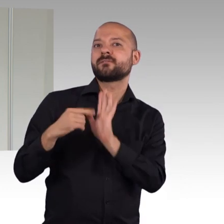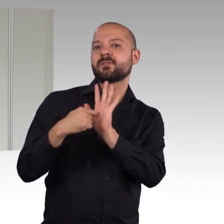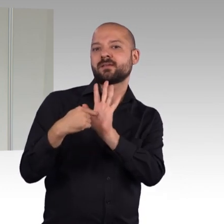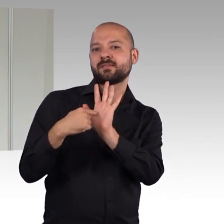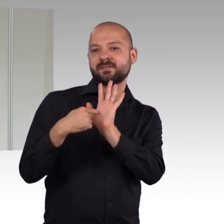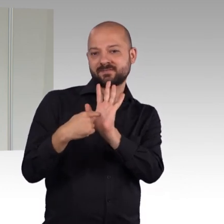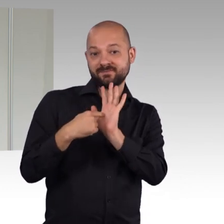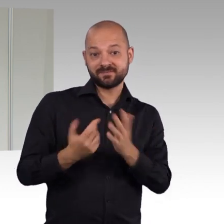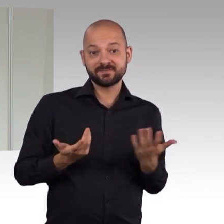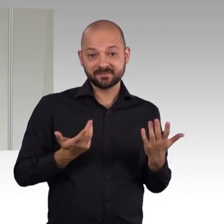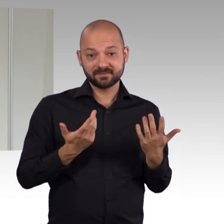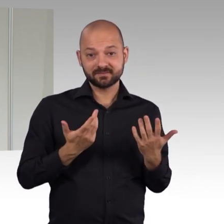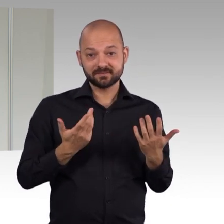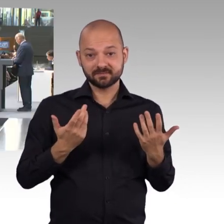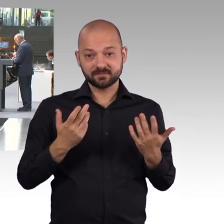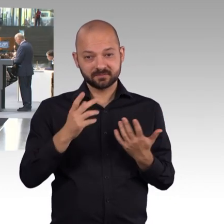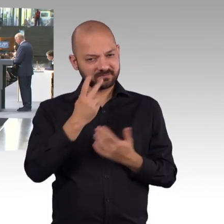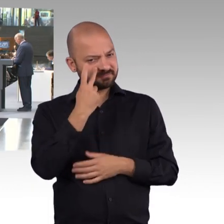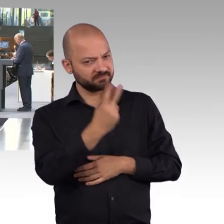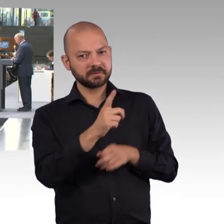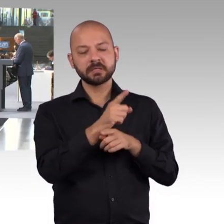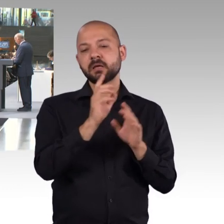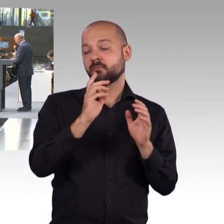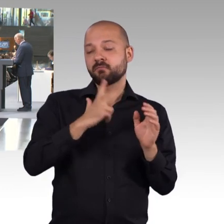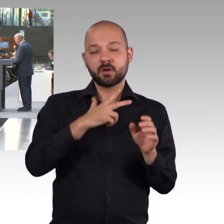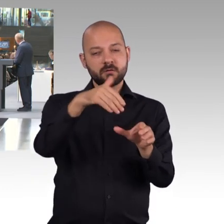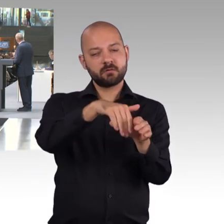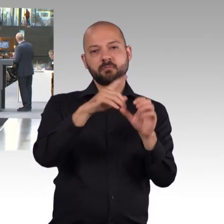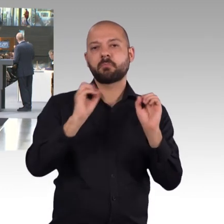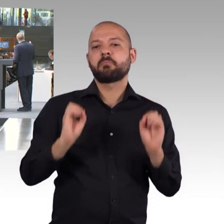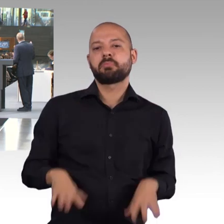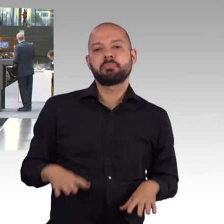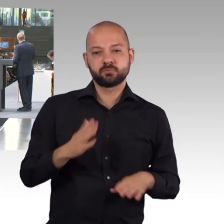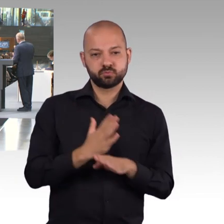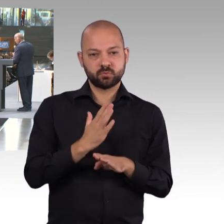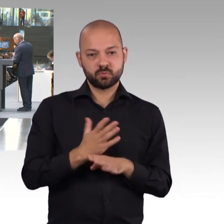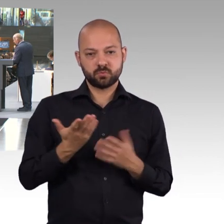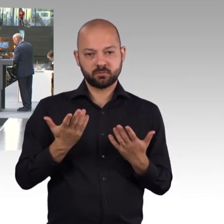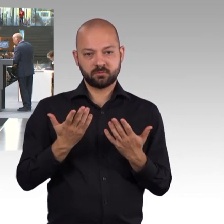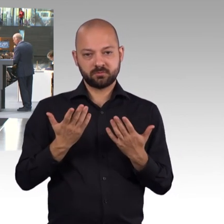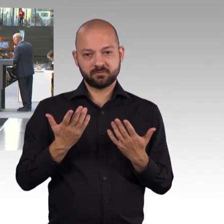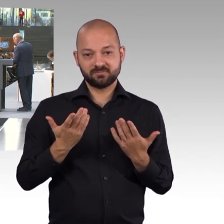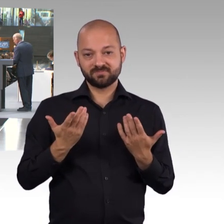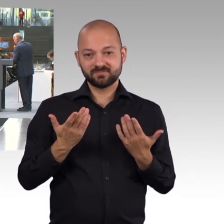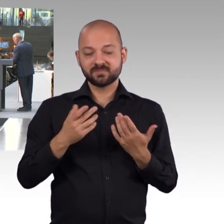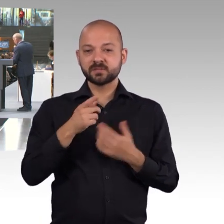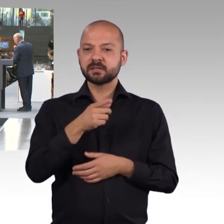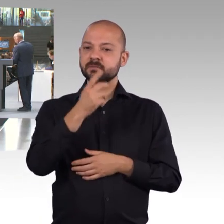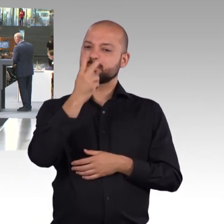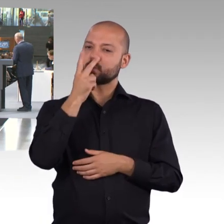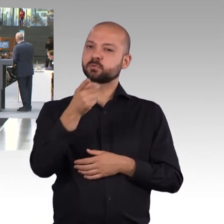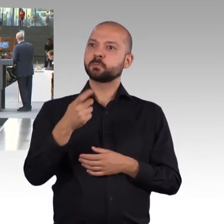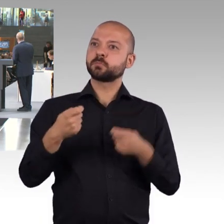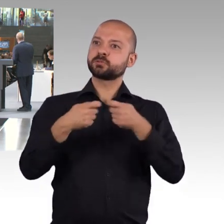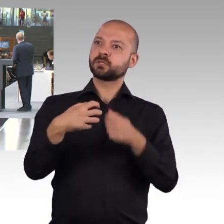Dienst für unser Volk. Ehrlich gesagt, tun Sie mir leid. Der neuen Ministerin ist bereits viel